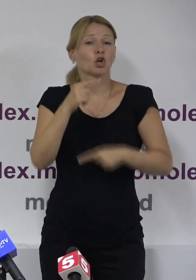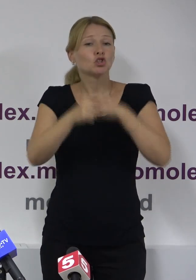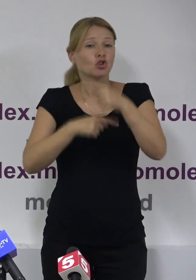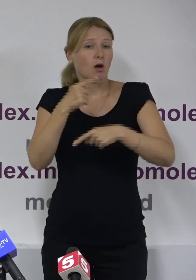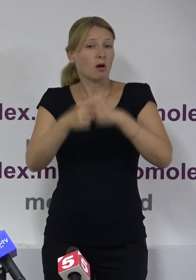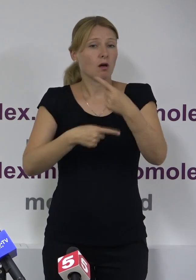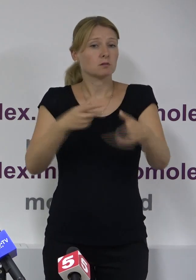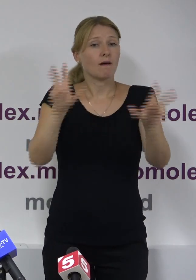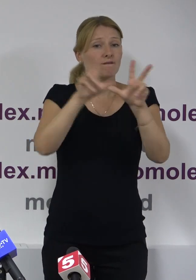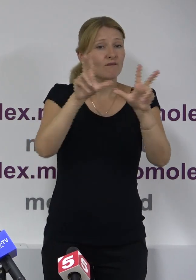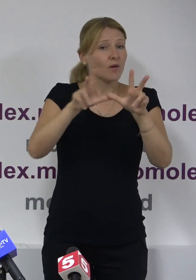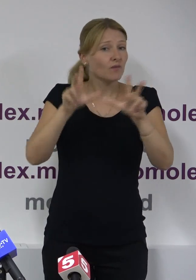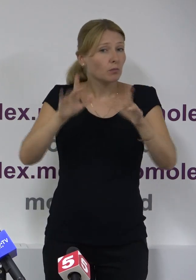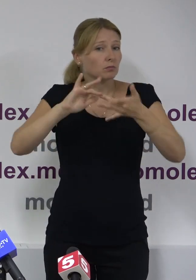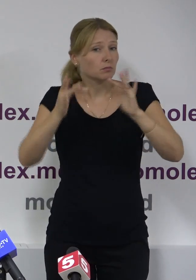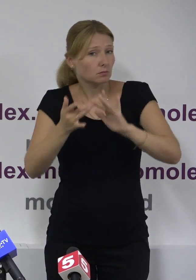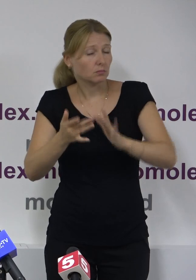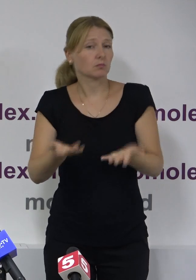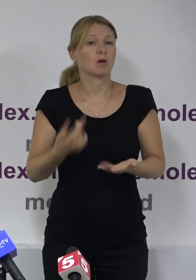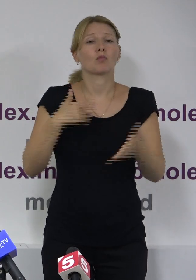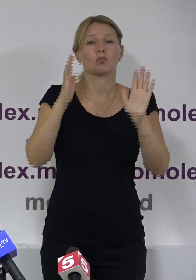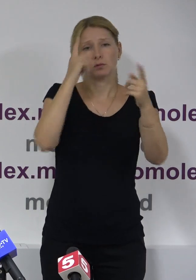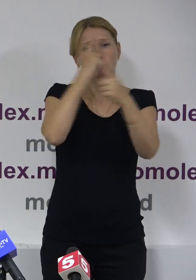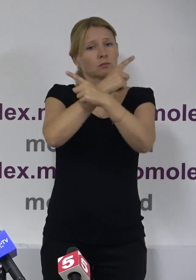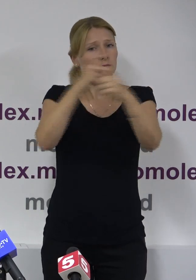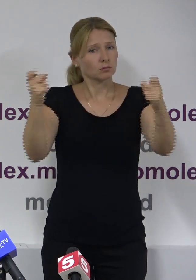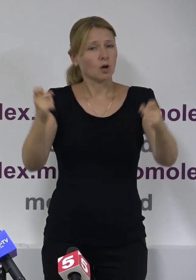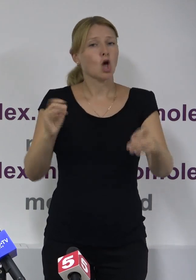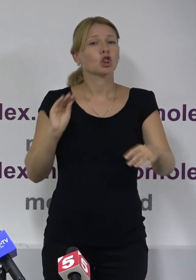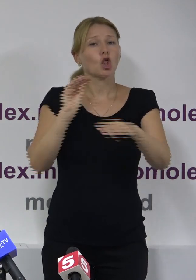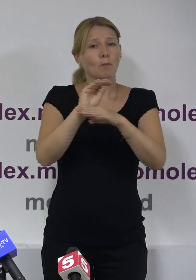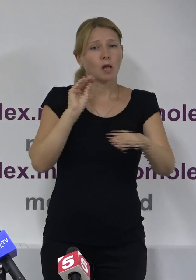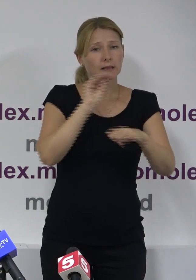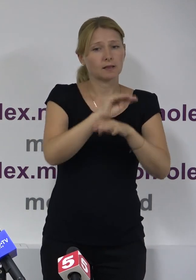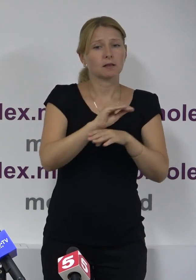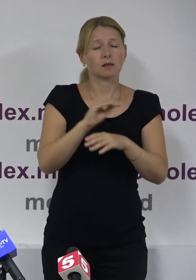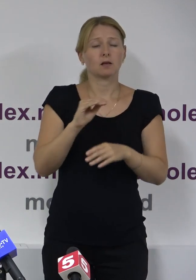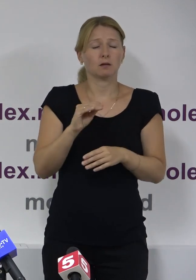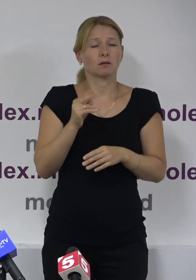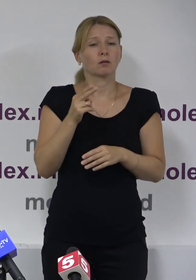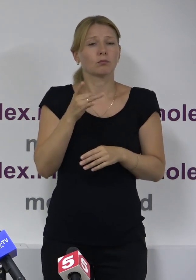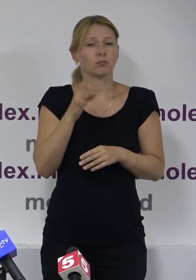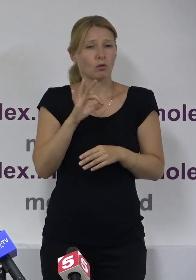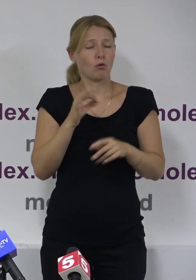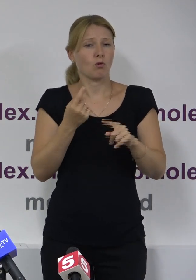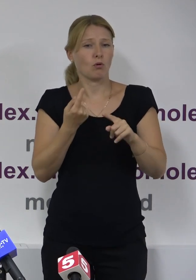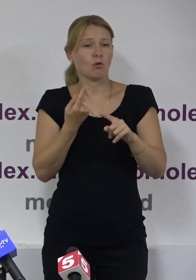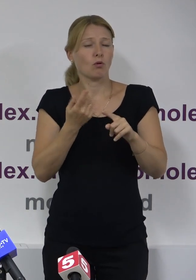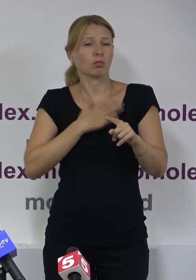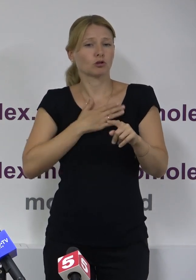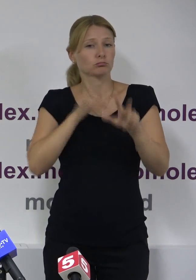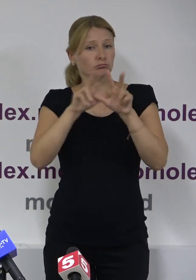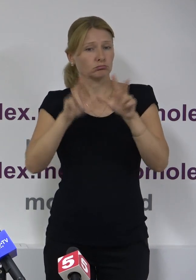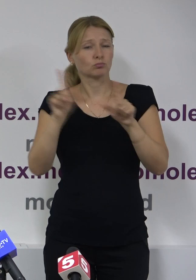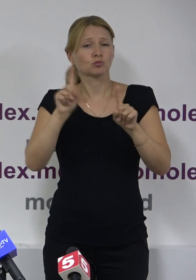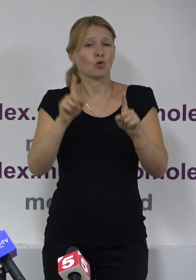canalele pe care le avem deschise. Vom anunța suplimentar și ulterior despre acestea, pentru ca să